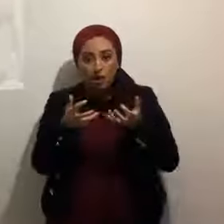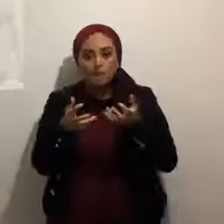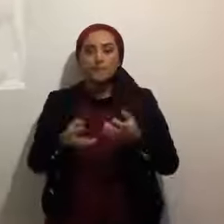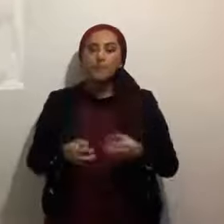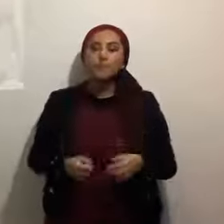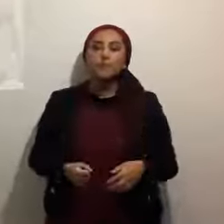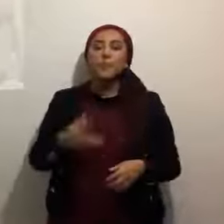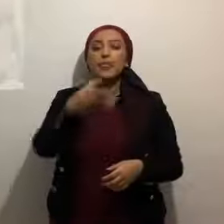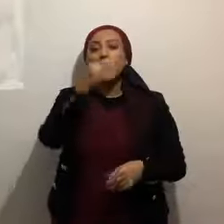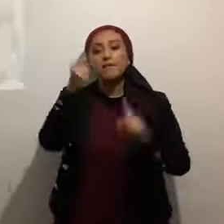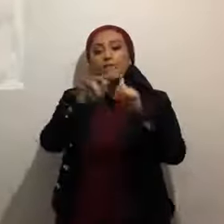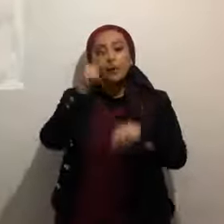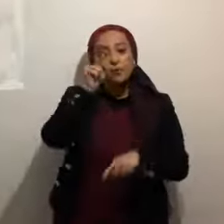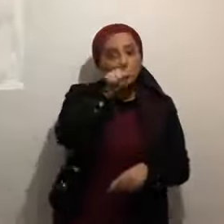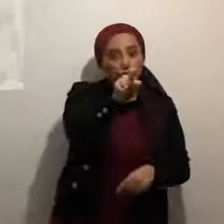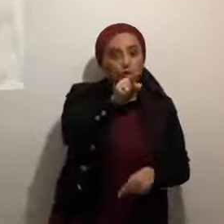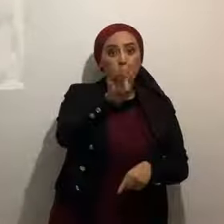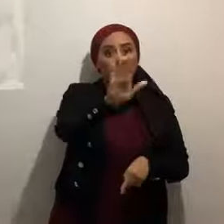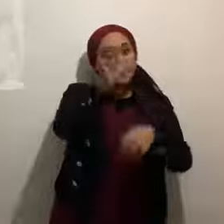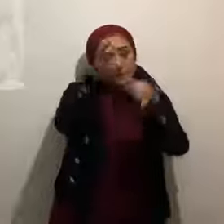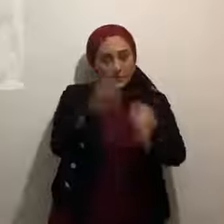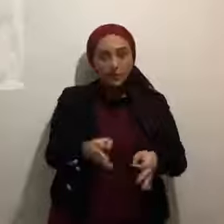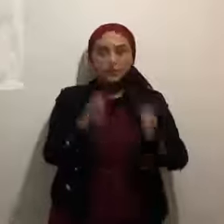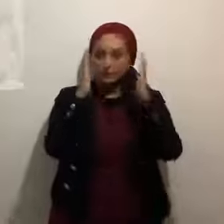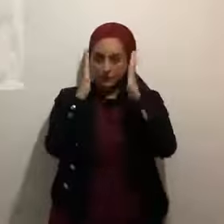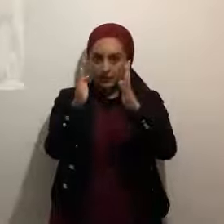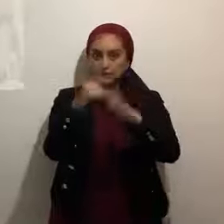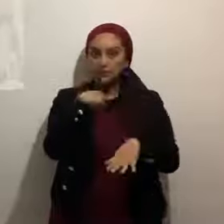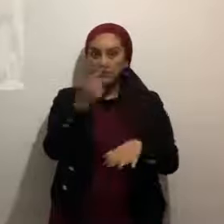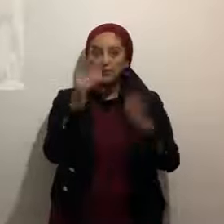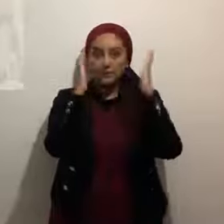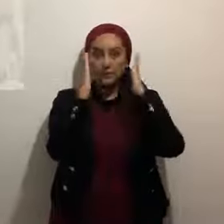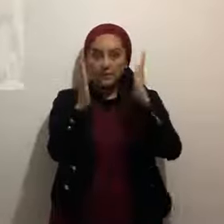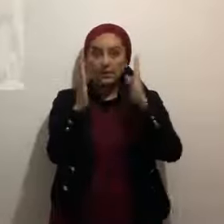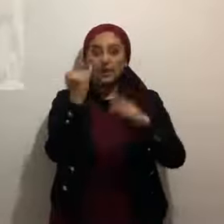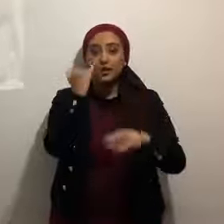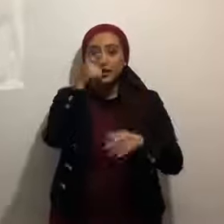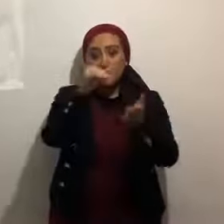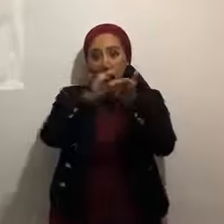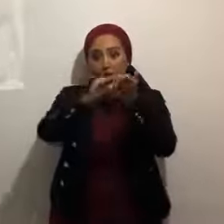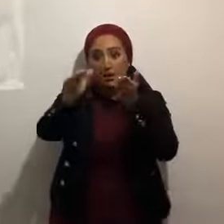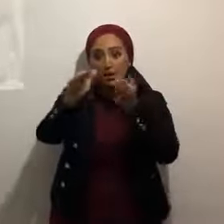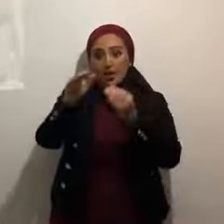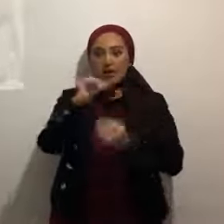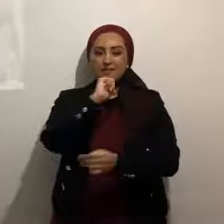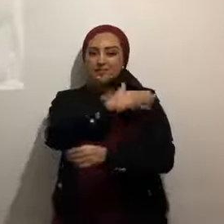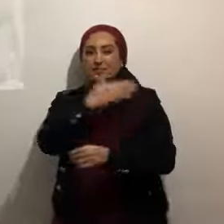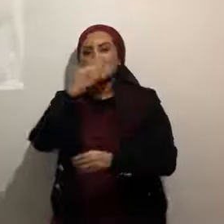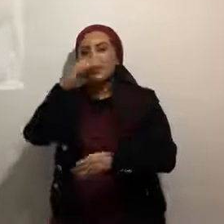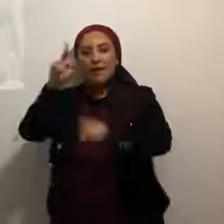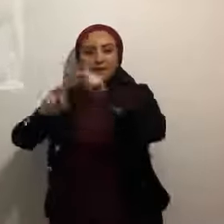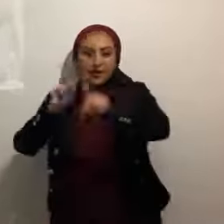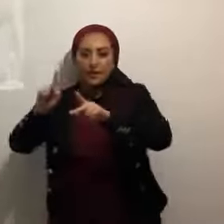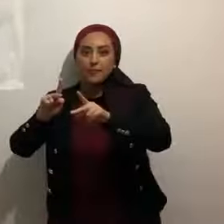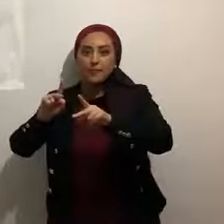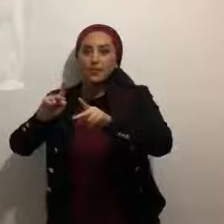Y de ti depende, atención a lo que voy a decir, si permites que un filisteo te tape tu